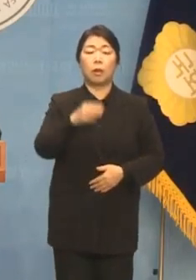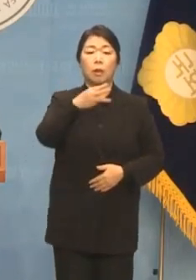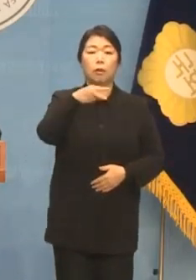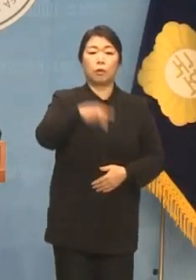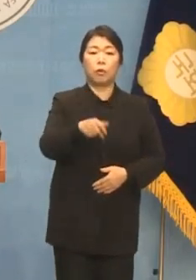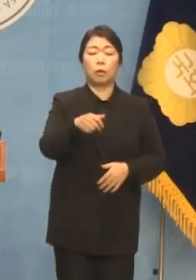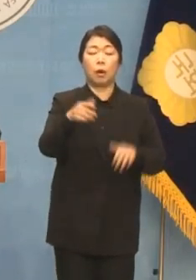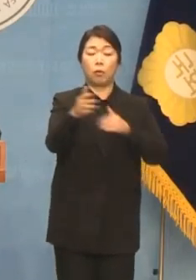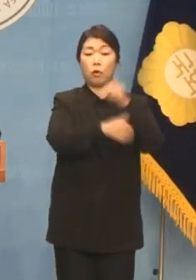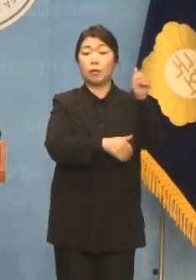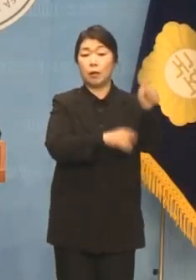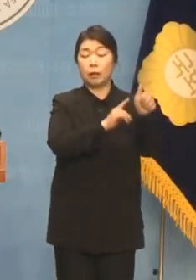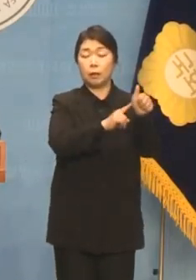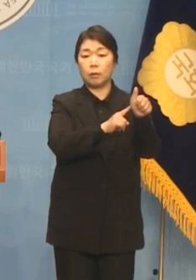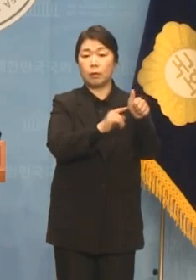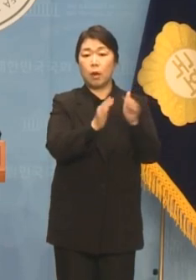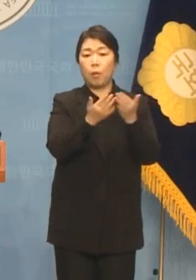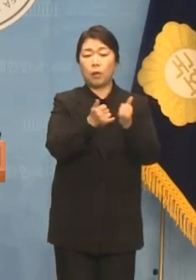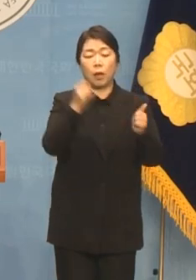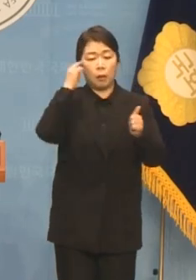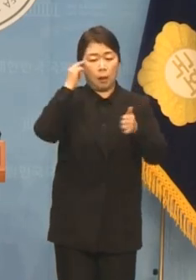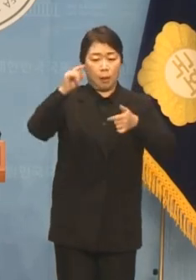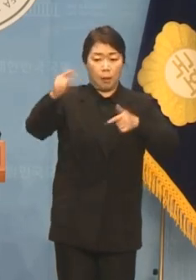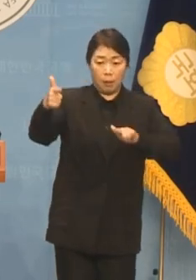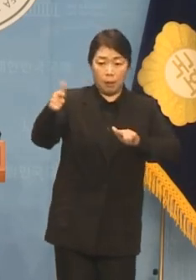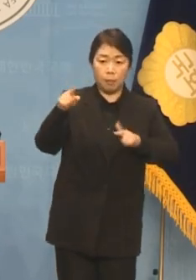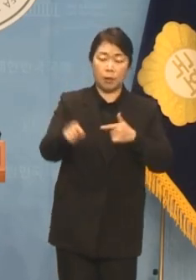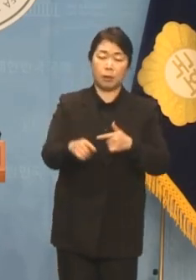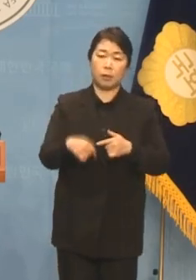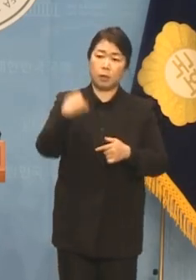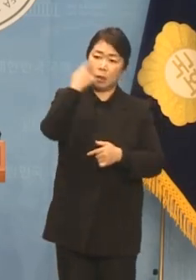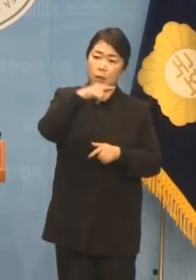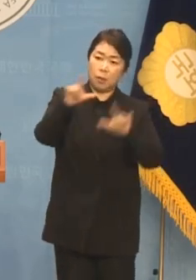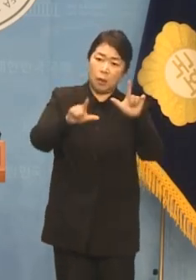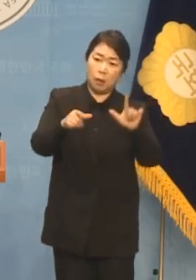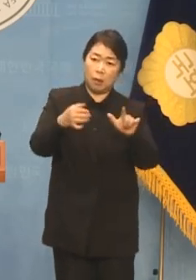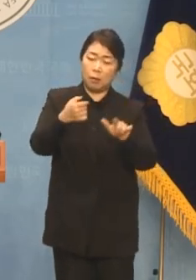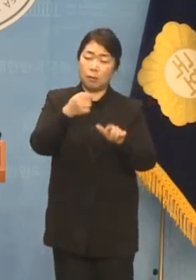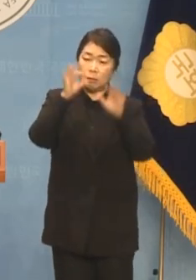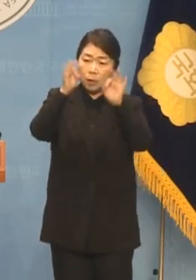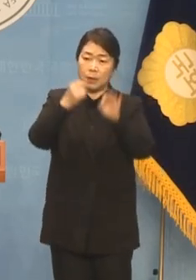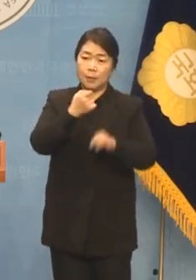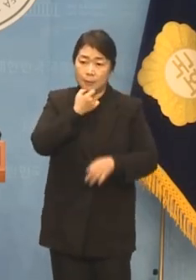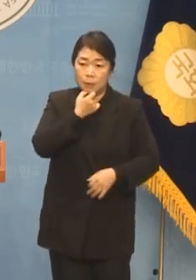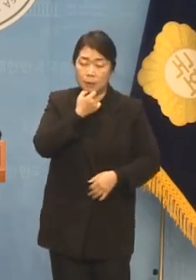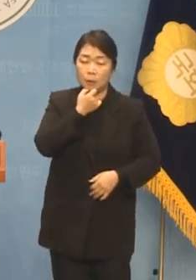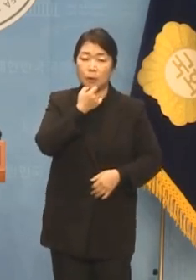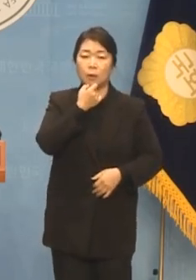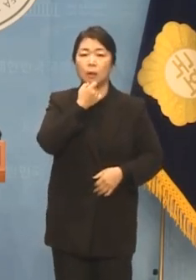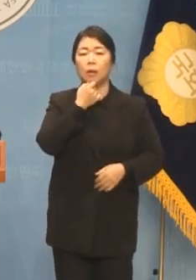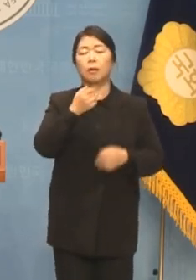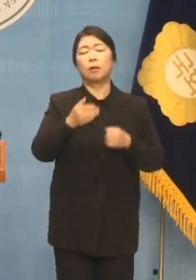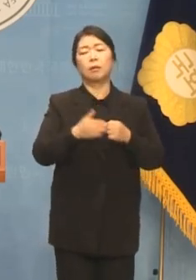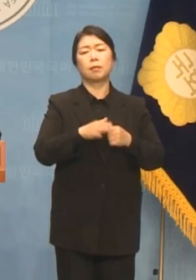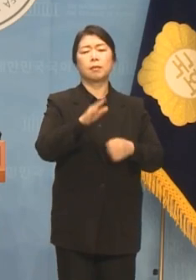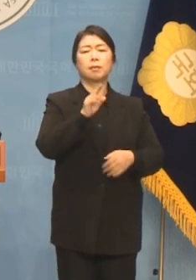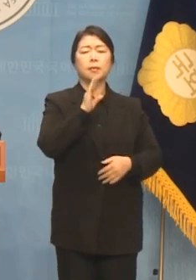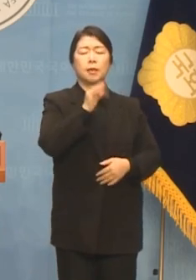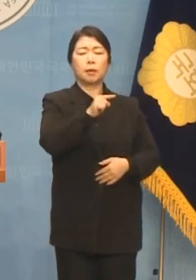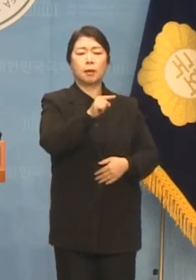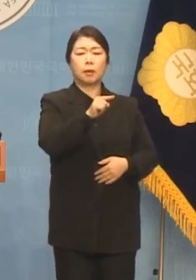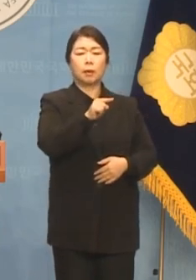위원장은 자신과 생각이 다른 사람의 입모양 보기 싫다고 나서니 그야말로